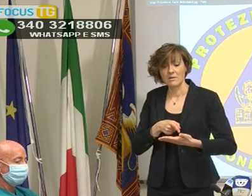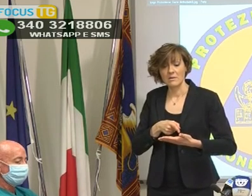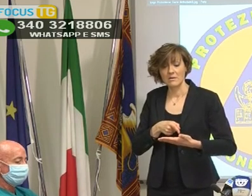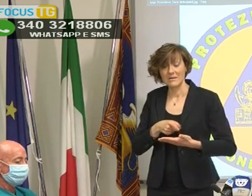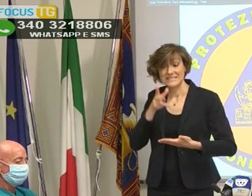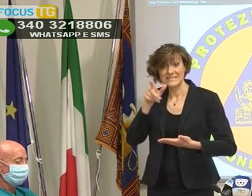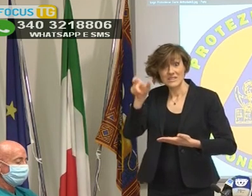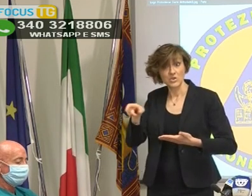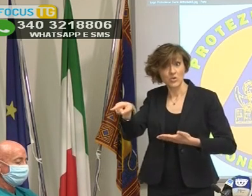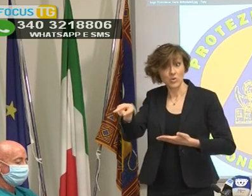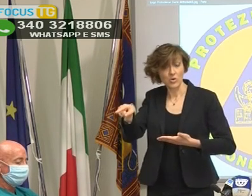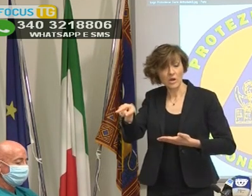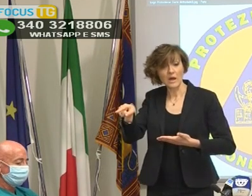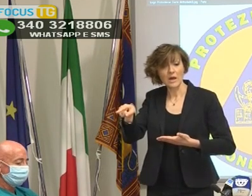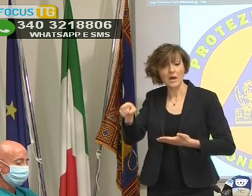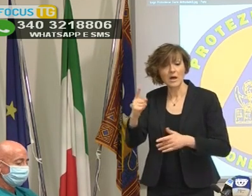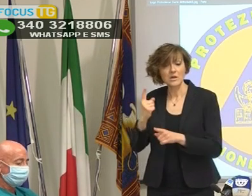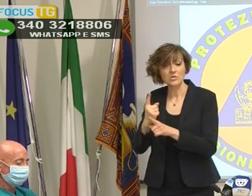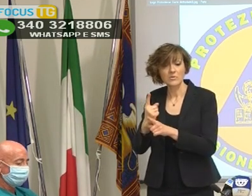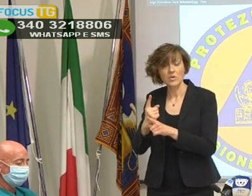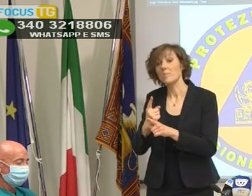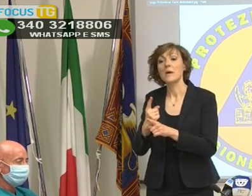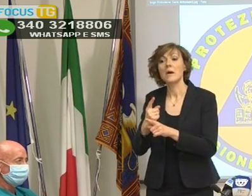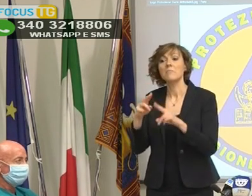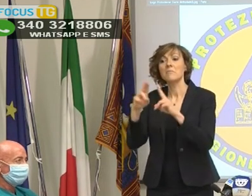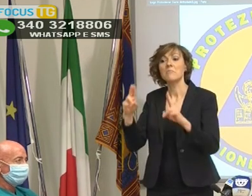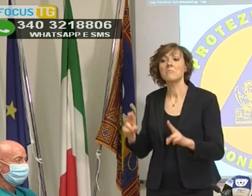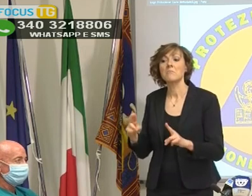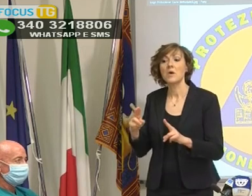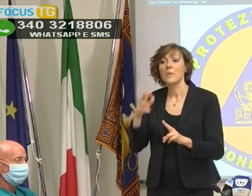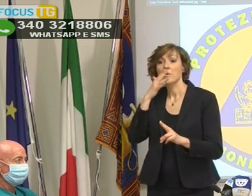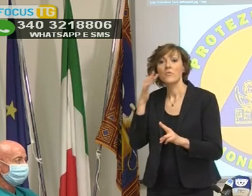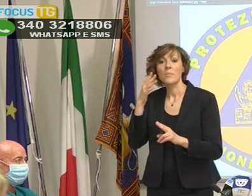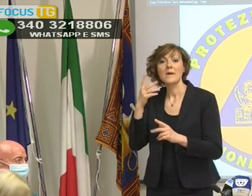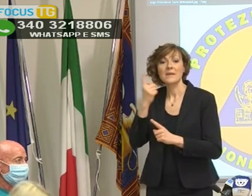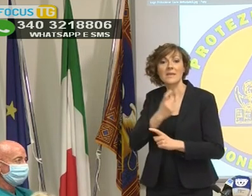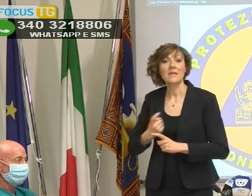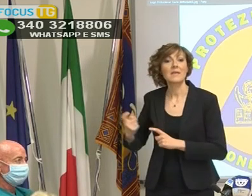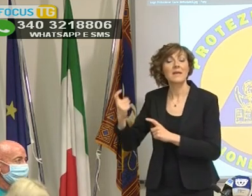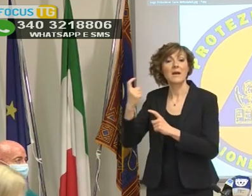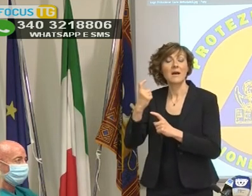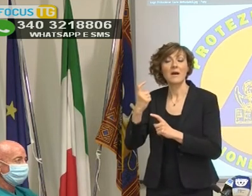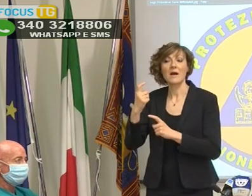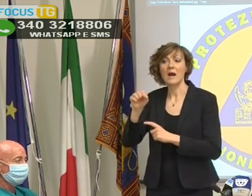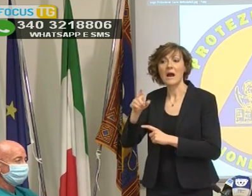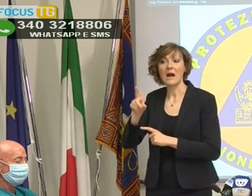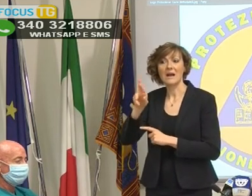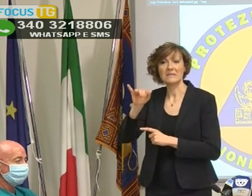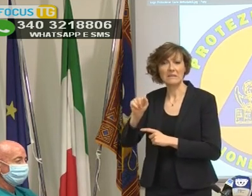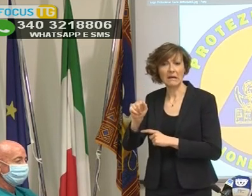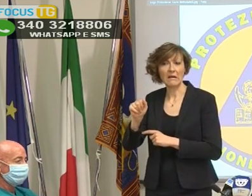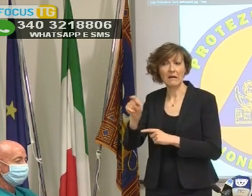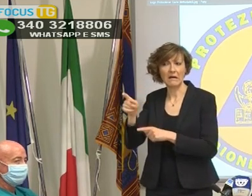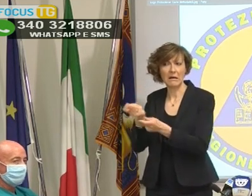alla signora la proprietà e la gestione di una profumeria d'Adria, ma non era assolutamente vero, nel senso che mi sembra di aver capito che